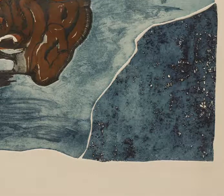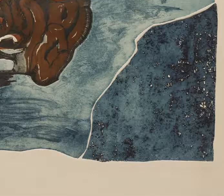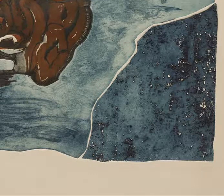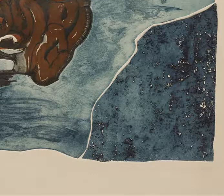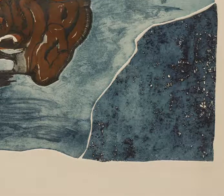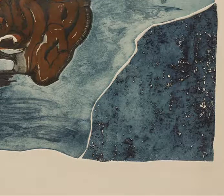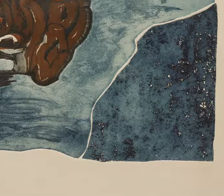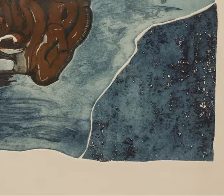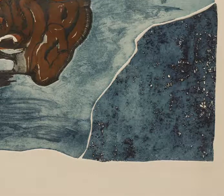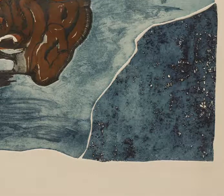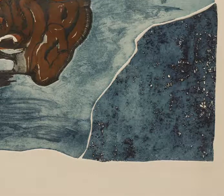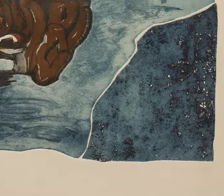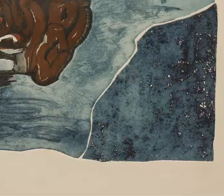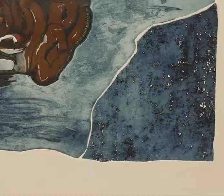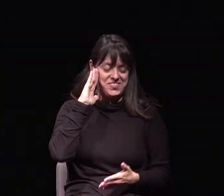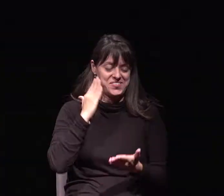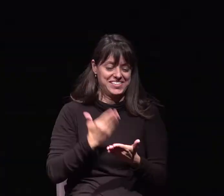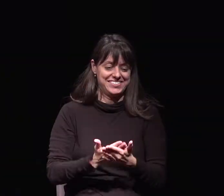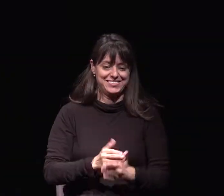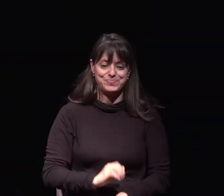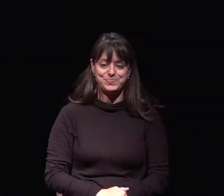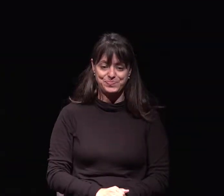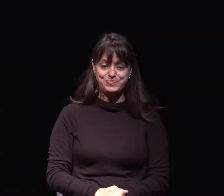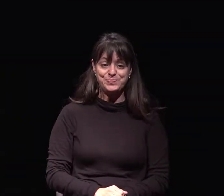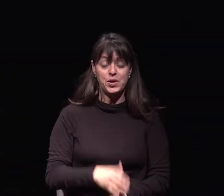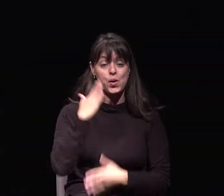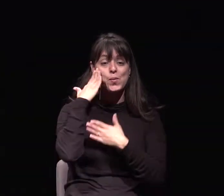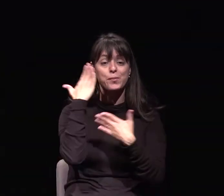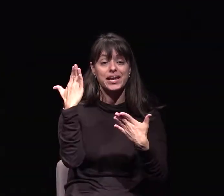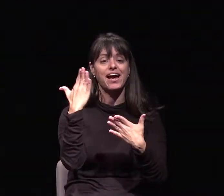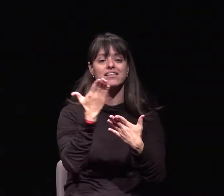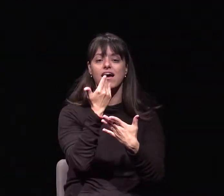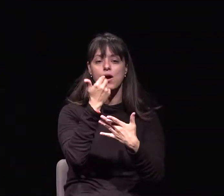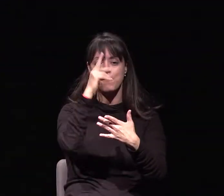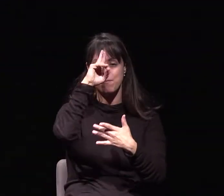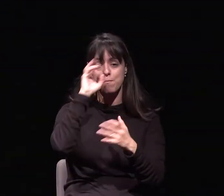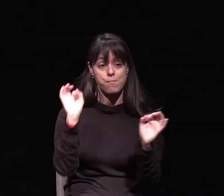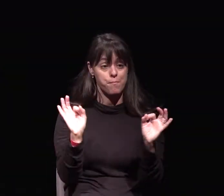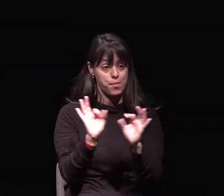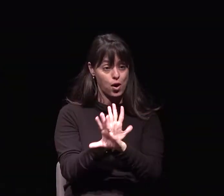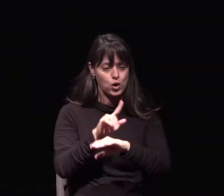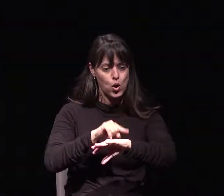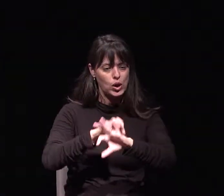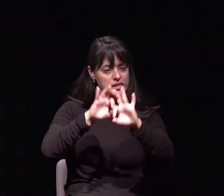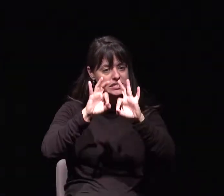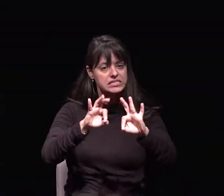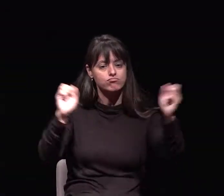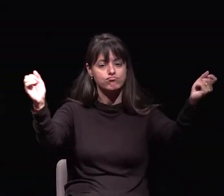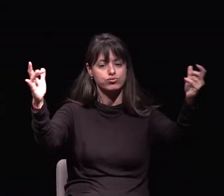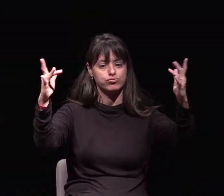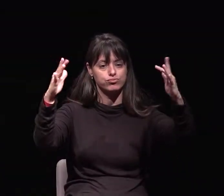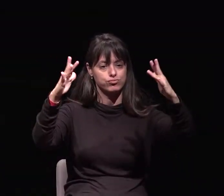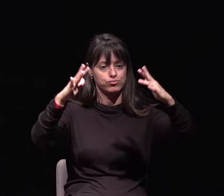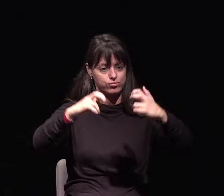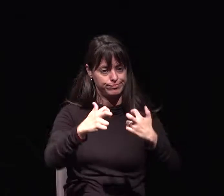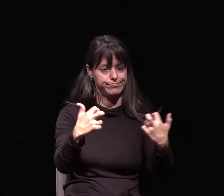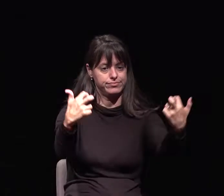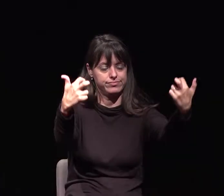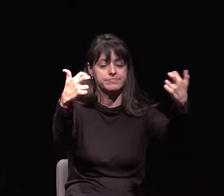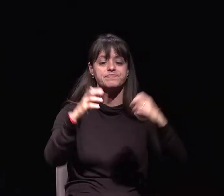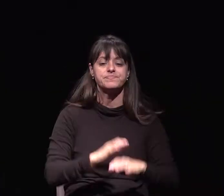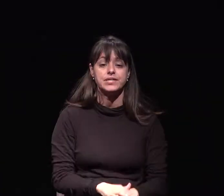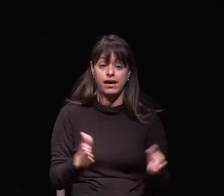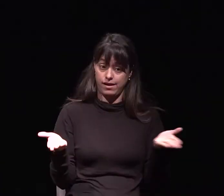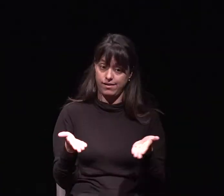Gente, boa tarde. Então, obrigada por terem retornado do almoço, retornar pontualmente. A gente